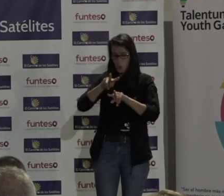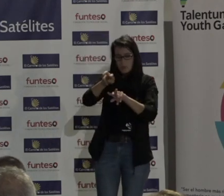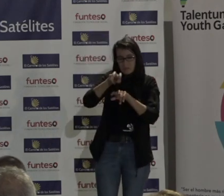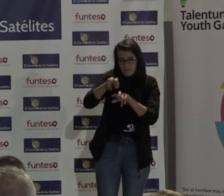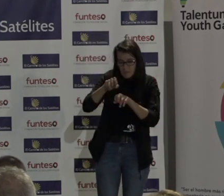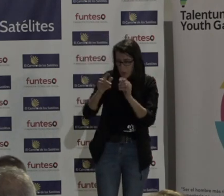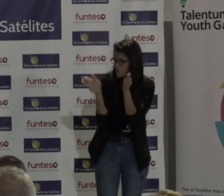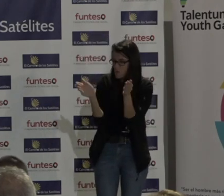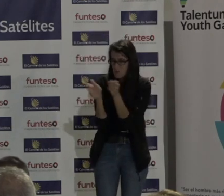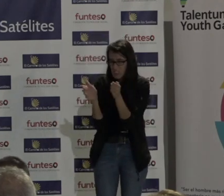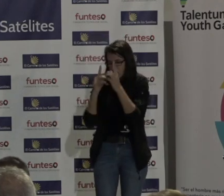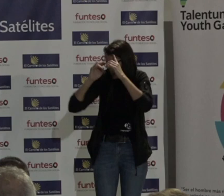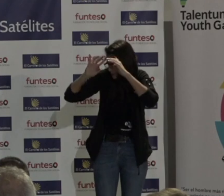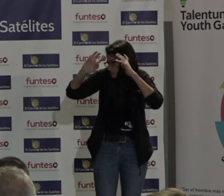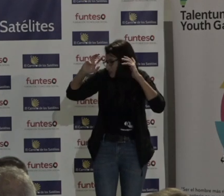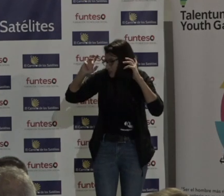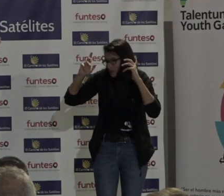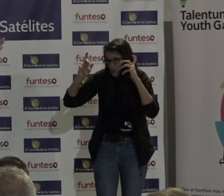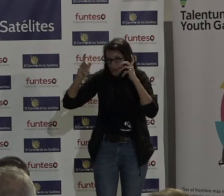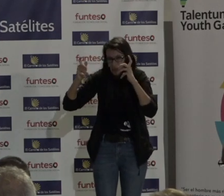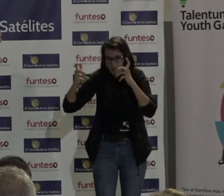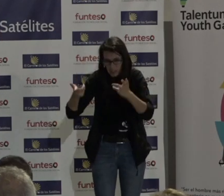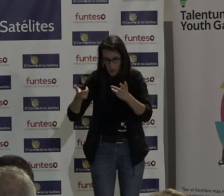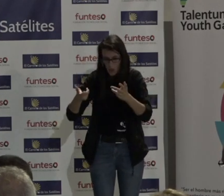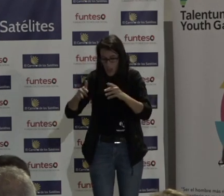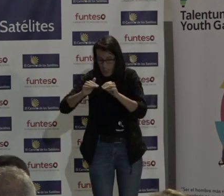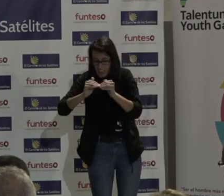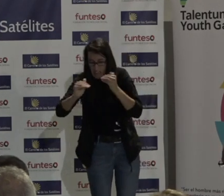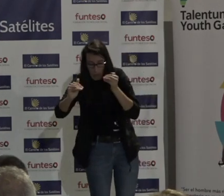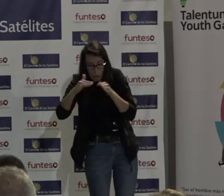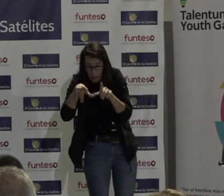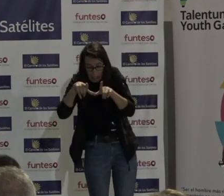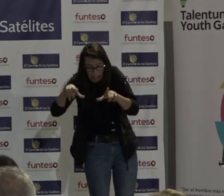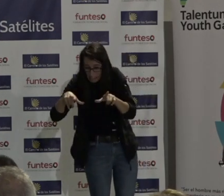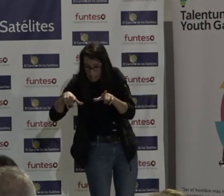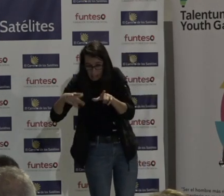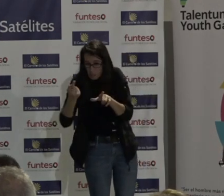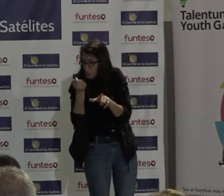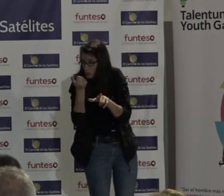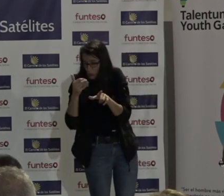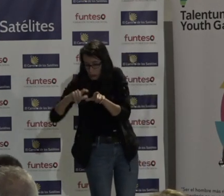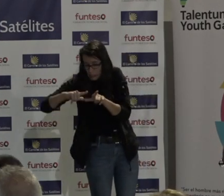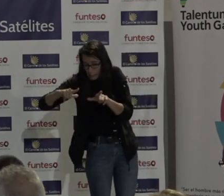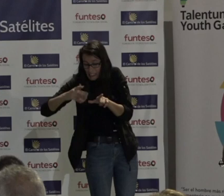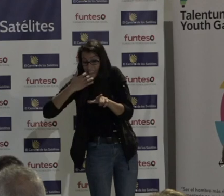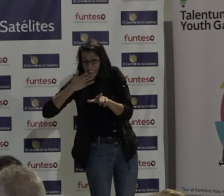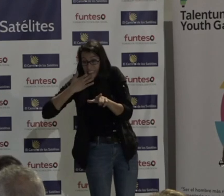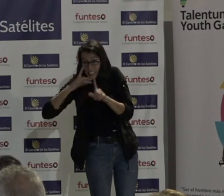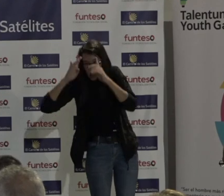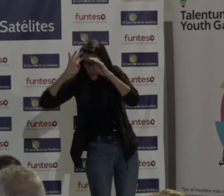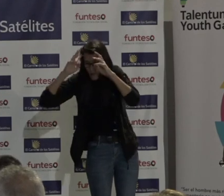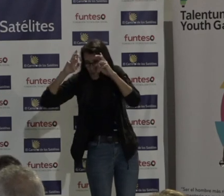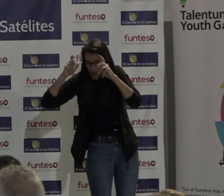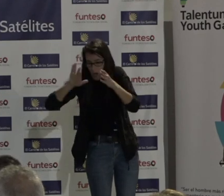te puedes imaginar el esfuerzo que representa hacer este bancal de nada. Si traspasamos este